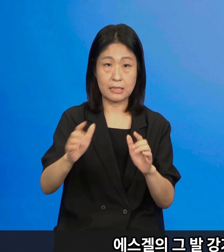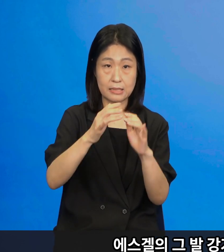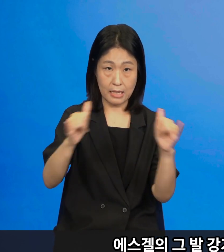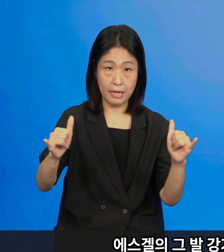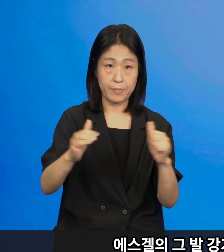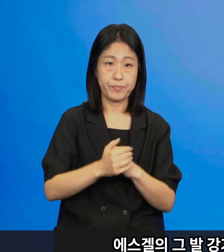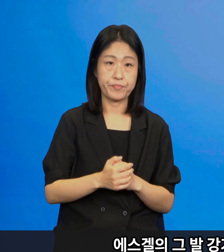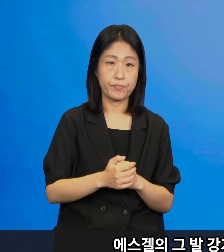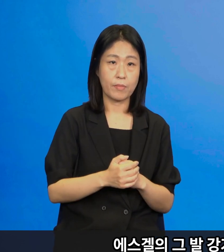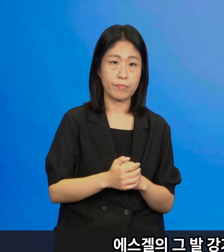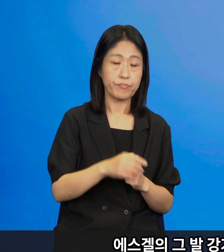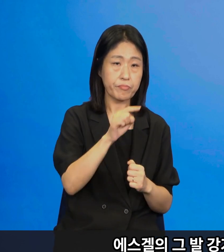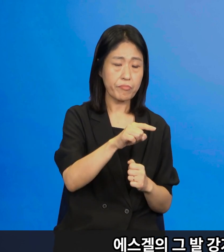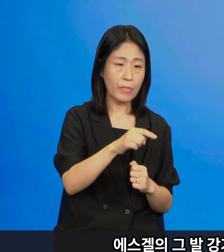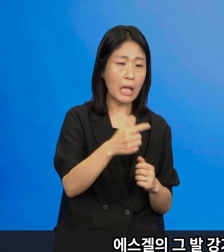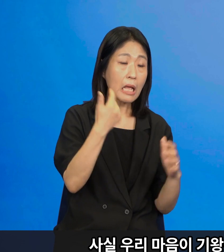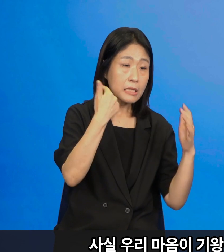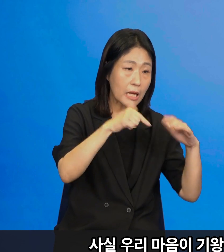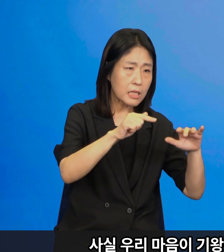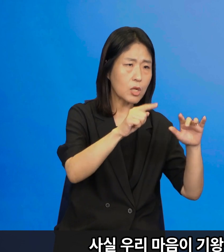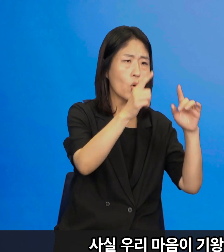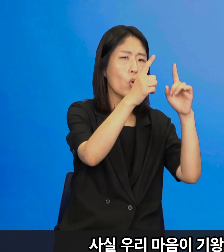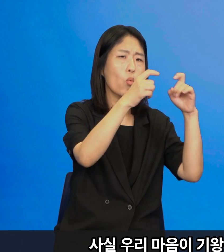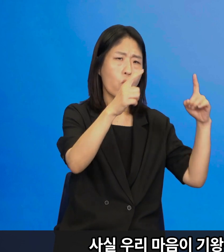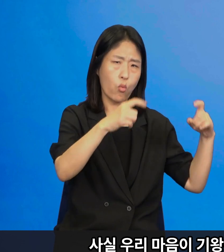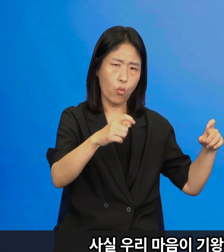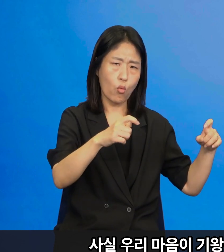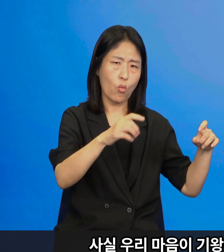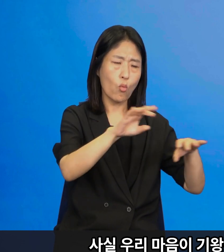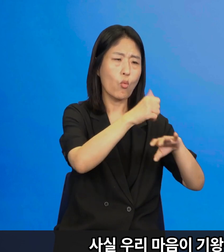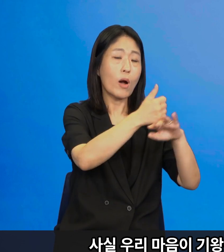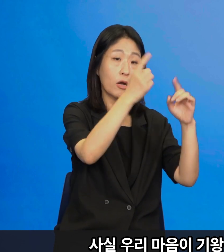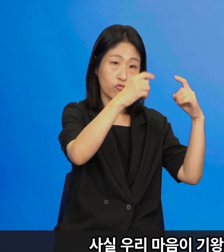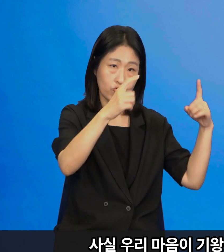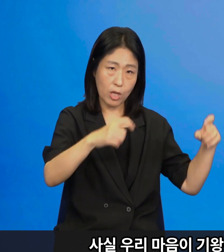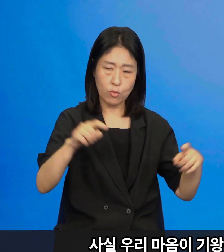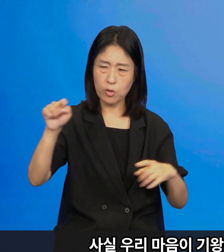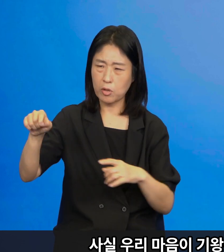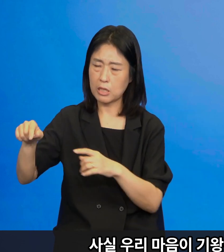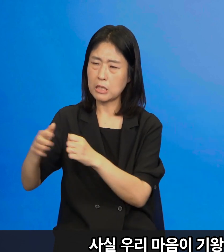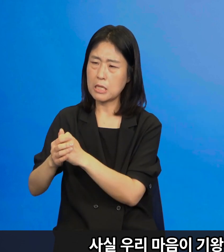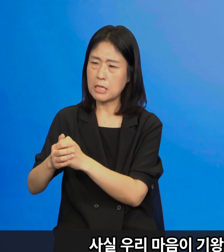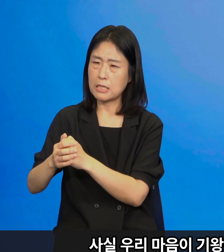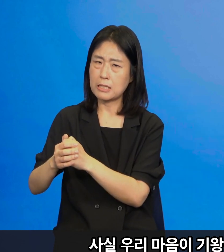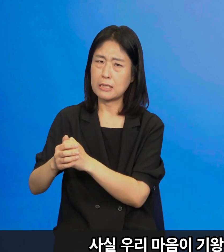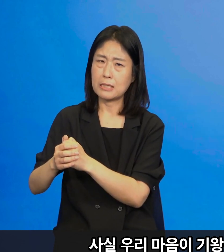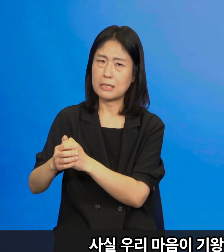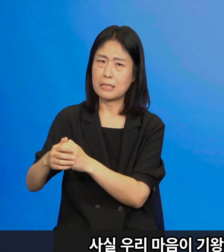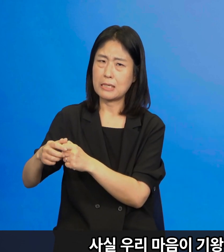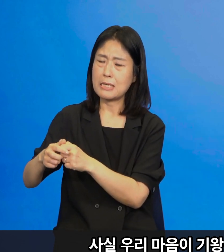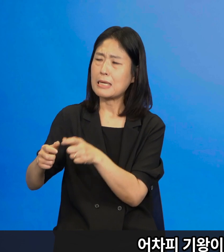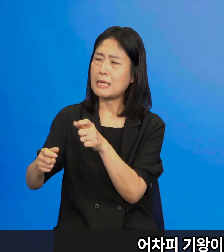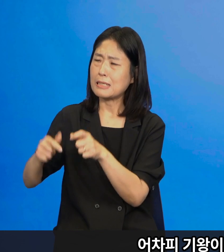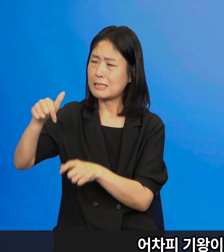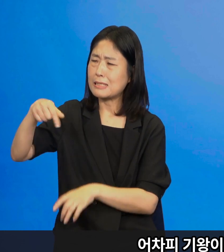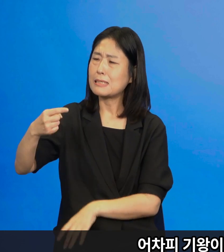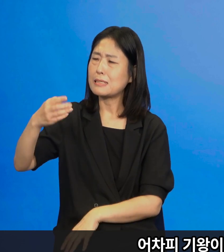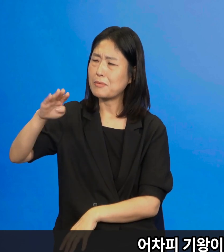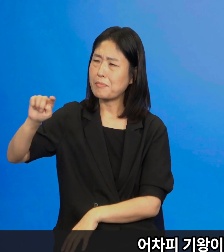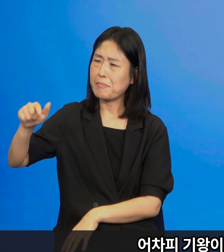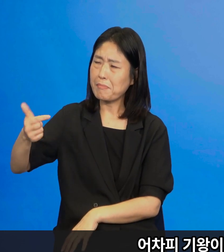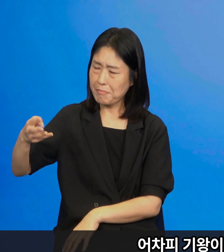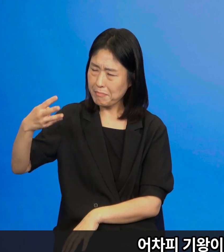강가에 있기를 원하십니까? 사실 우리 마음이 기왕이면 궁전이지. 다 힘들 건데